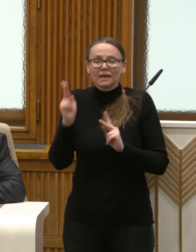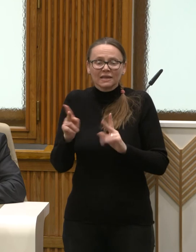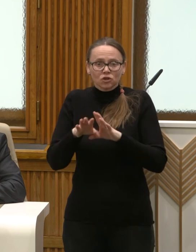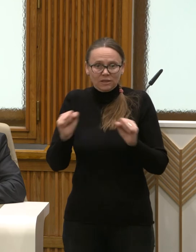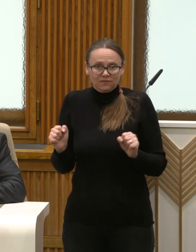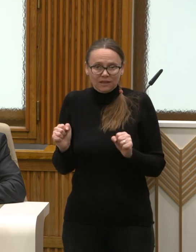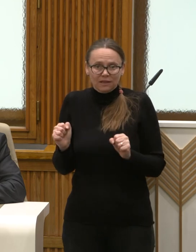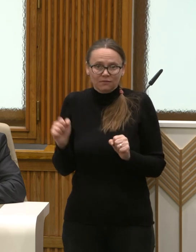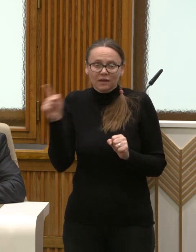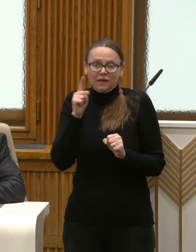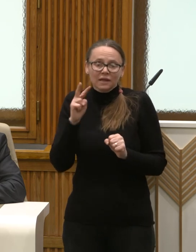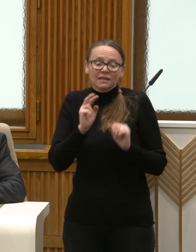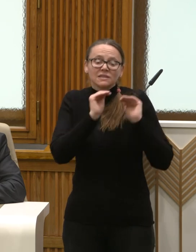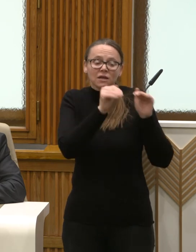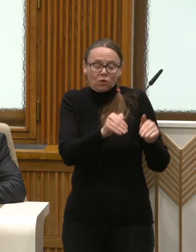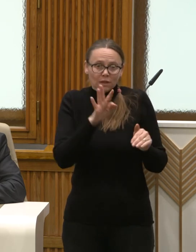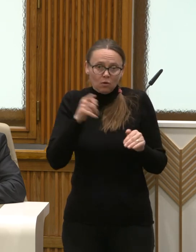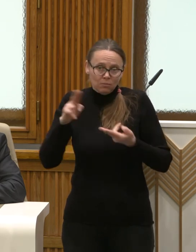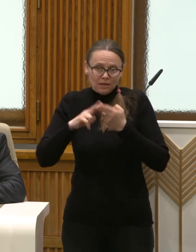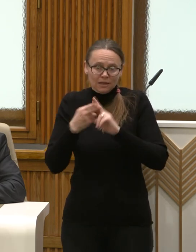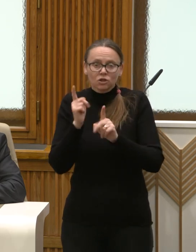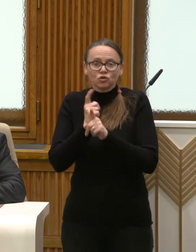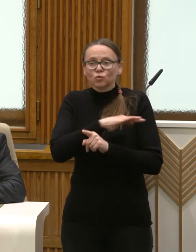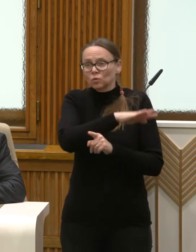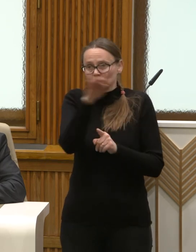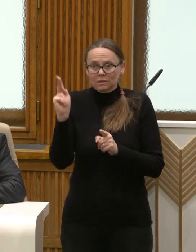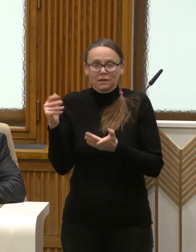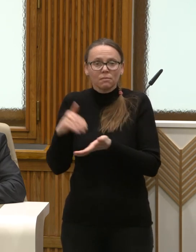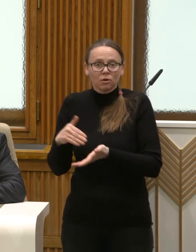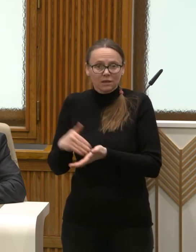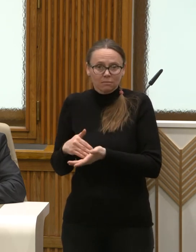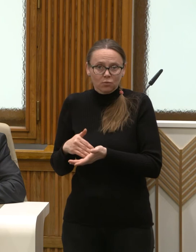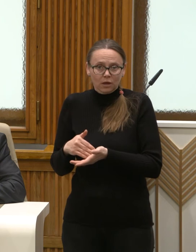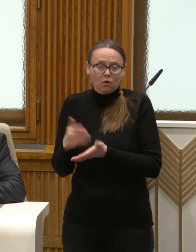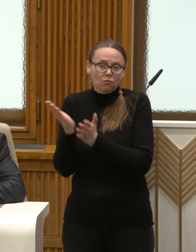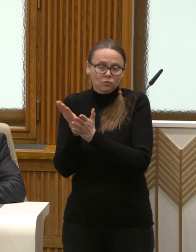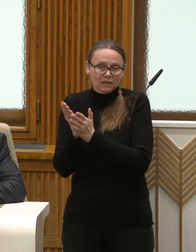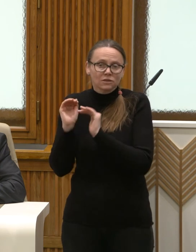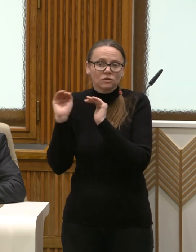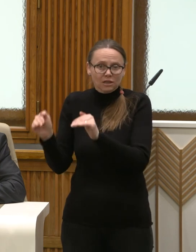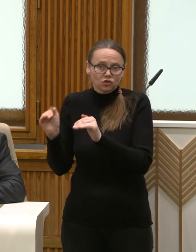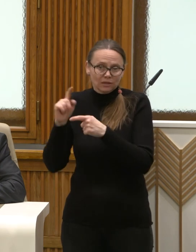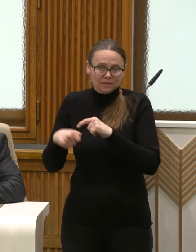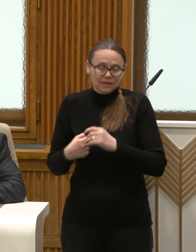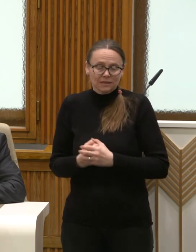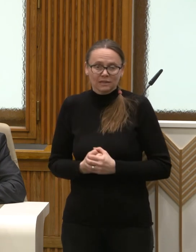in seveda, da zagotavljamo na ta način tudi vsem, ki potrebujejo ustrezne zaščitne